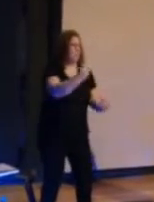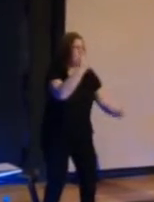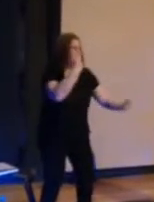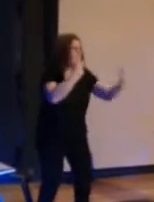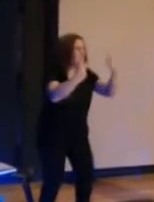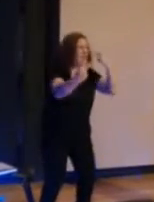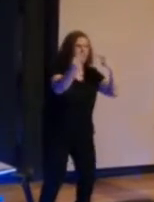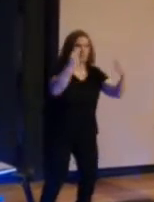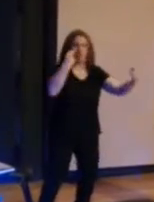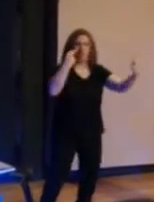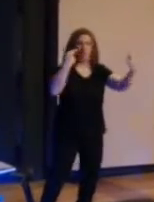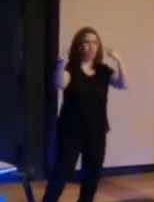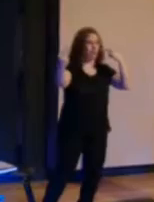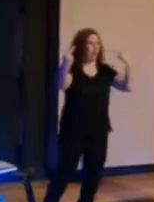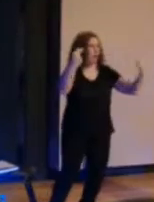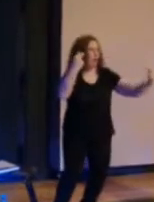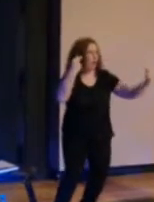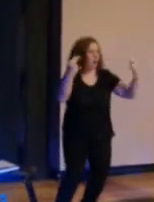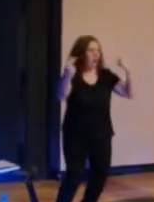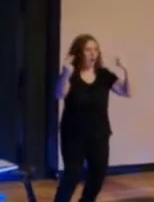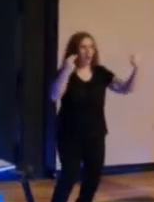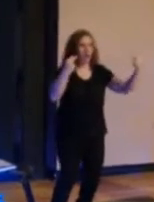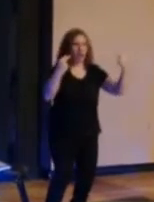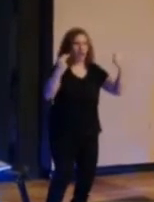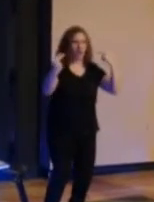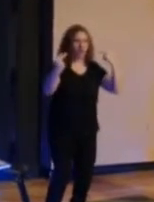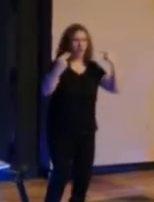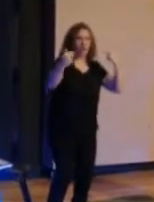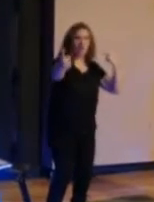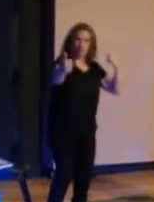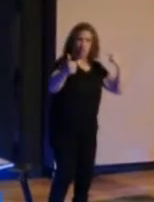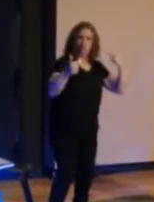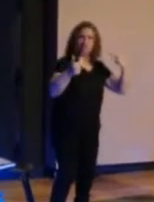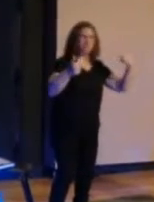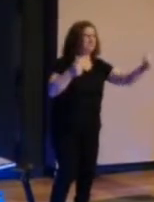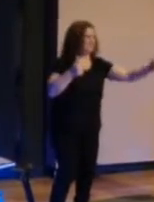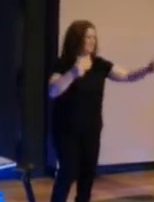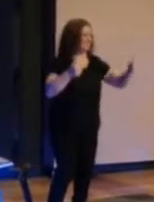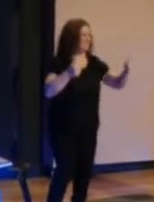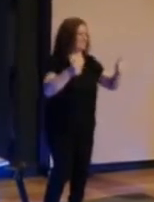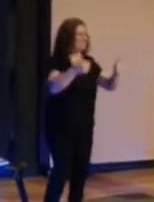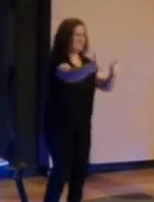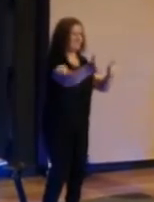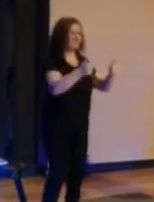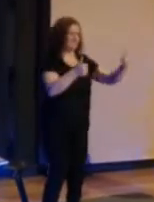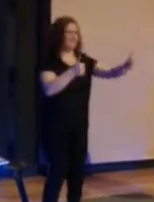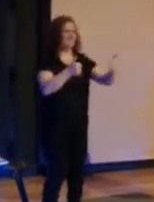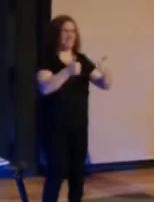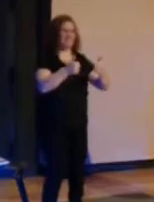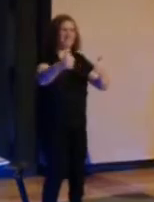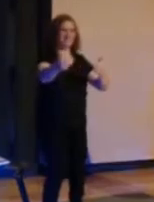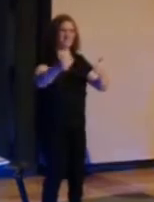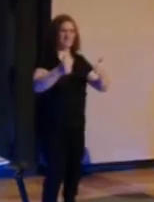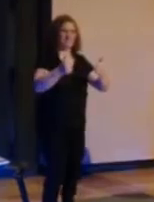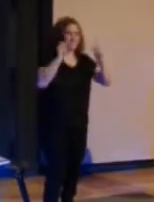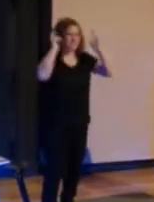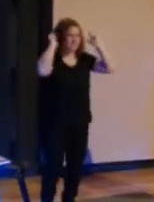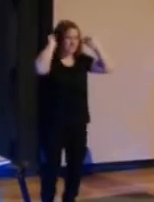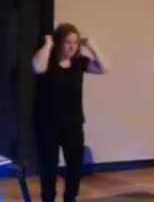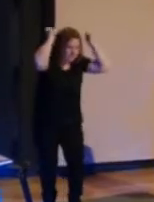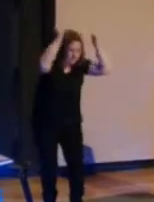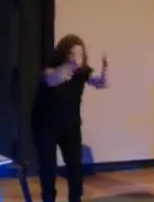Vivía de aquí para allá, de su oficio de narrador. Se detenía, ponía la gorra